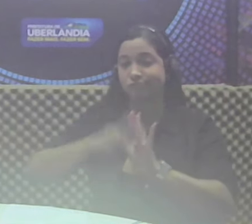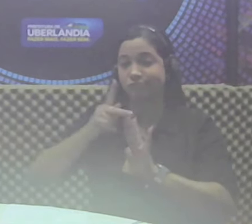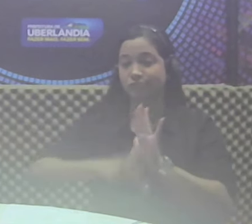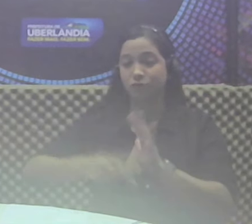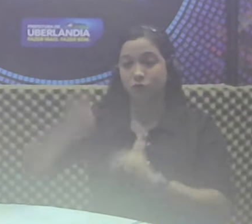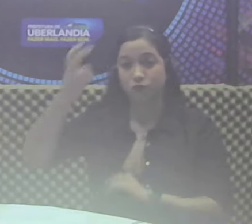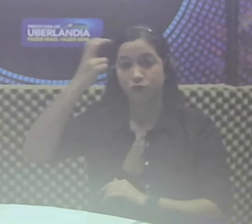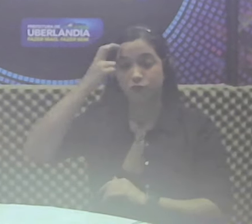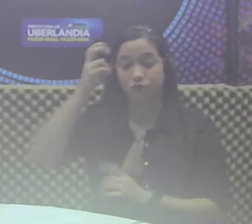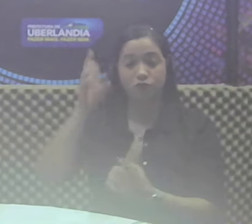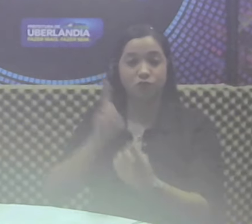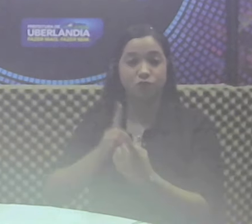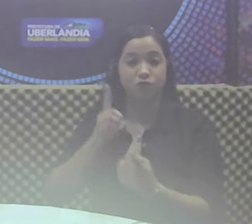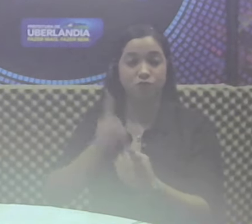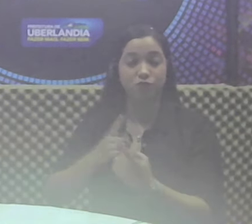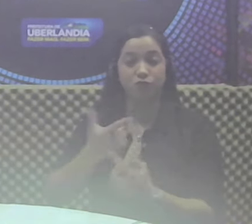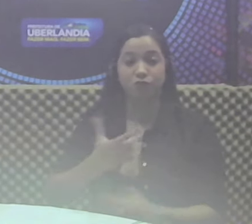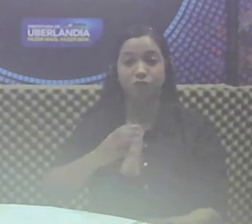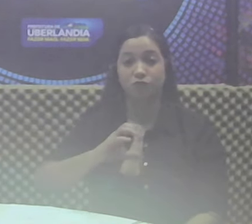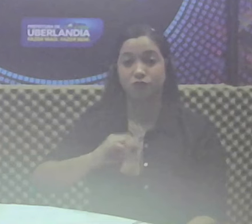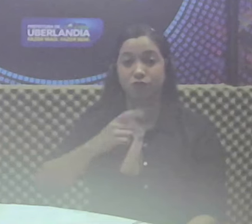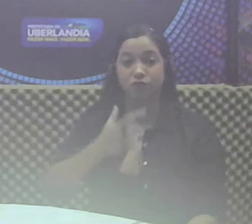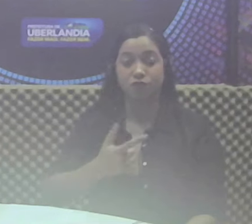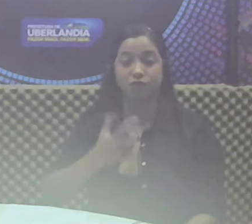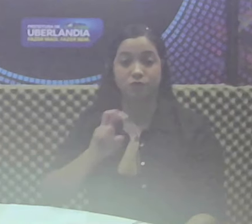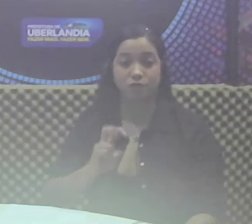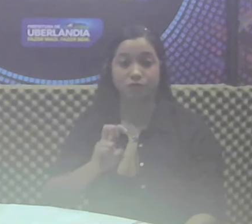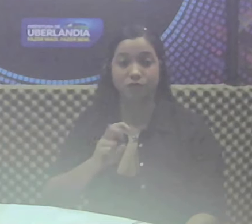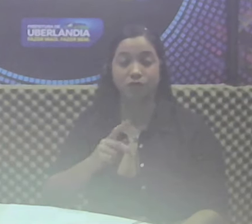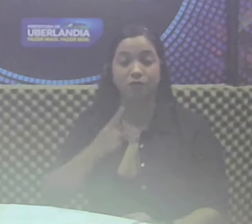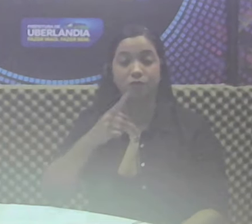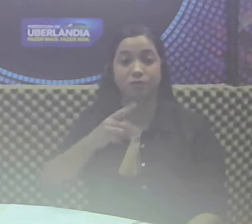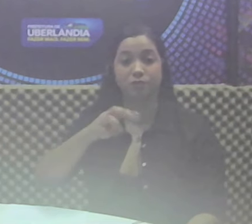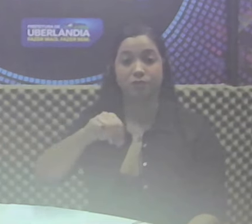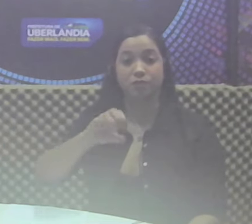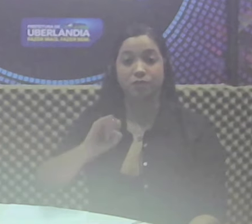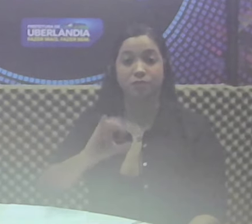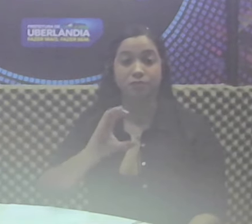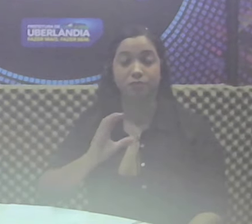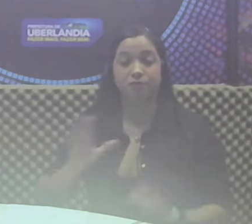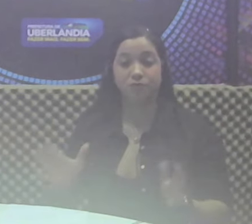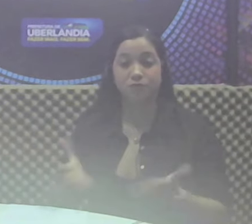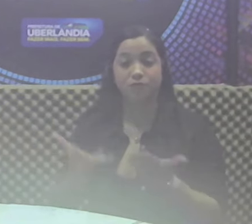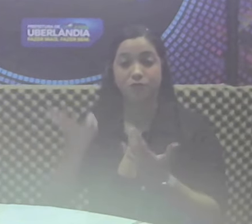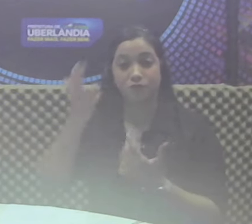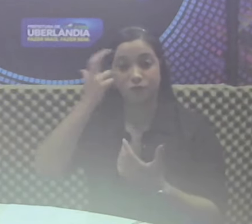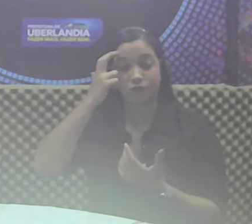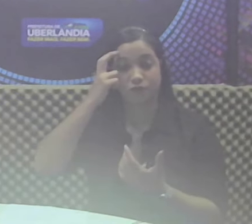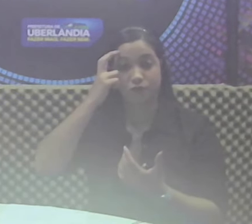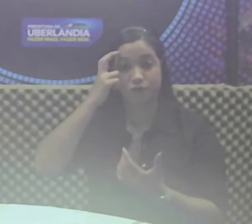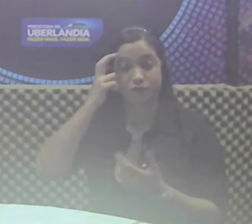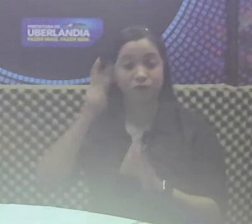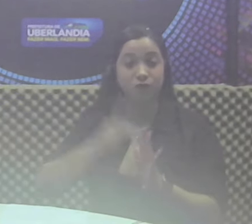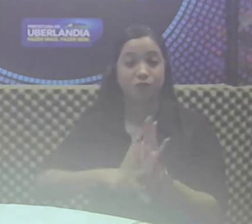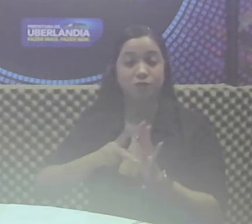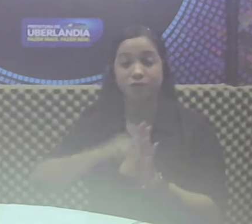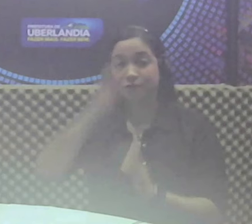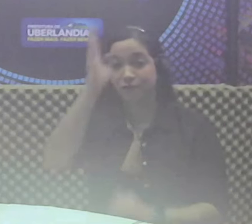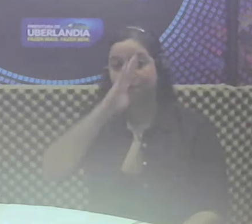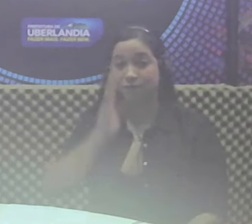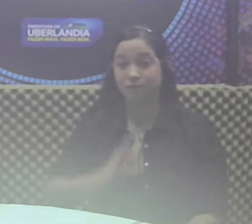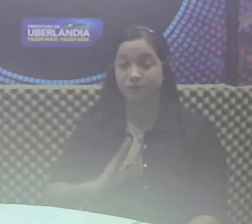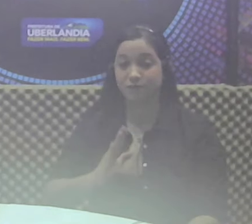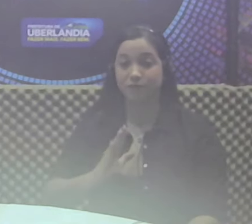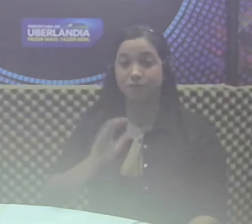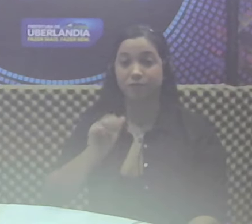para atendimento à edição 2025 do Programa Municipal de Incentivo à Cultura, o PEMIC, e do Programa Nacional